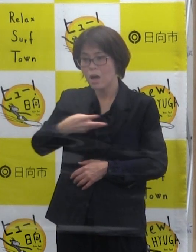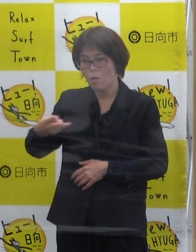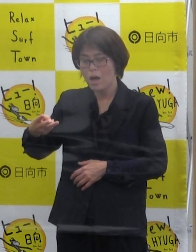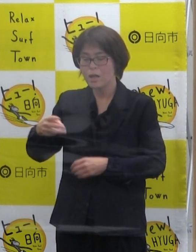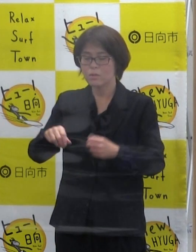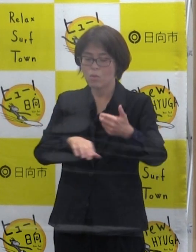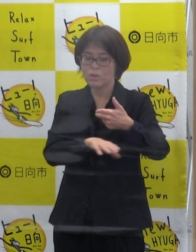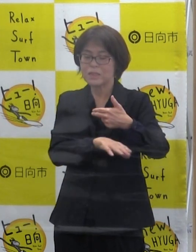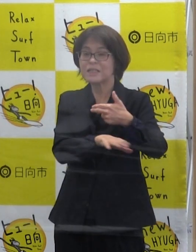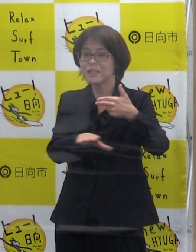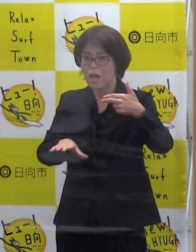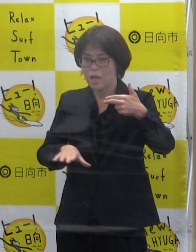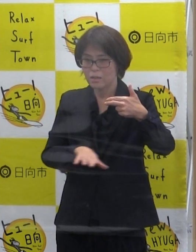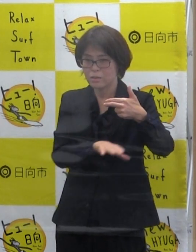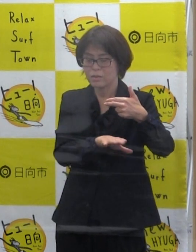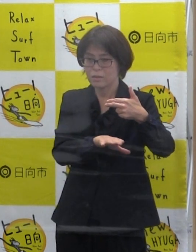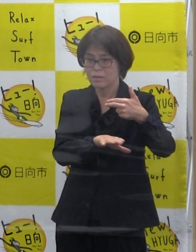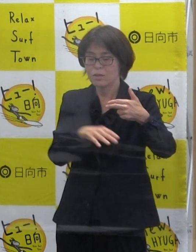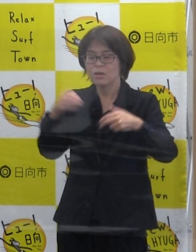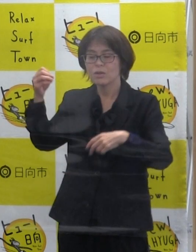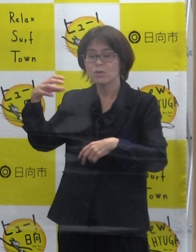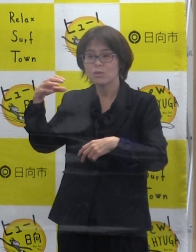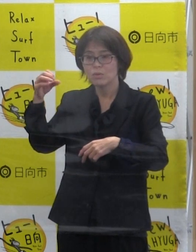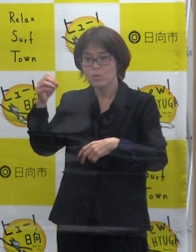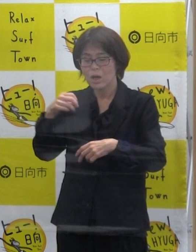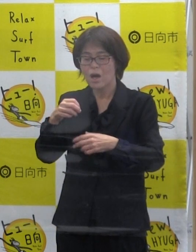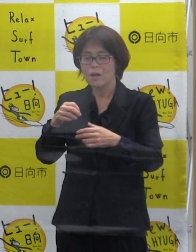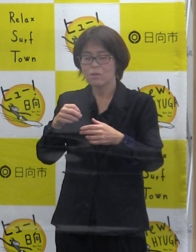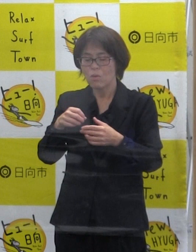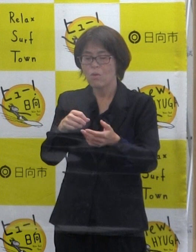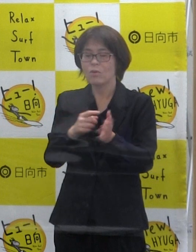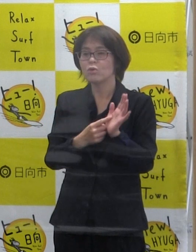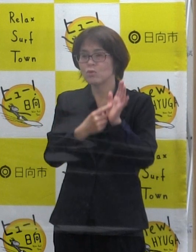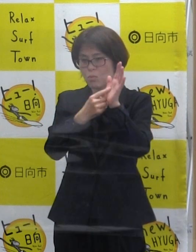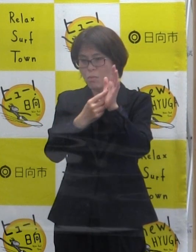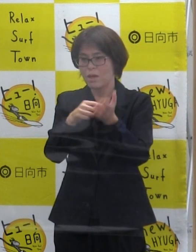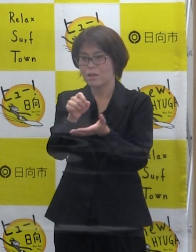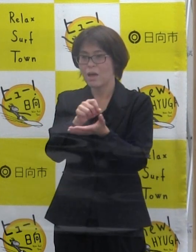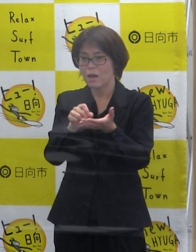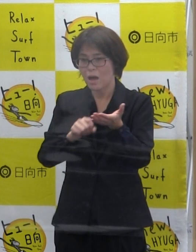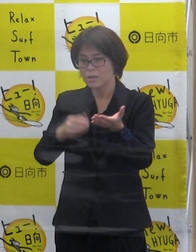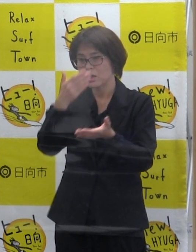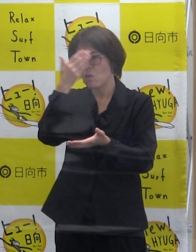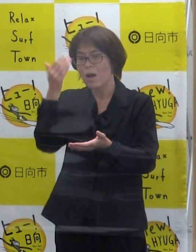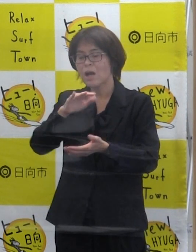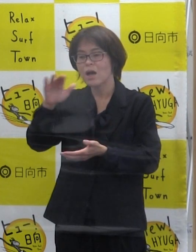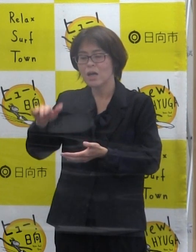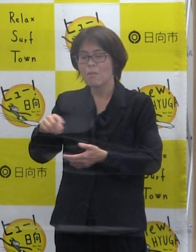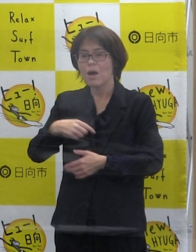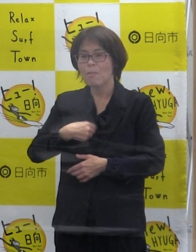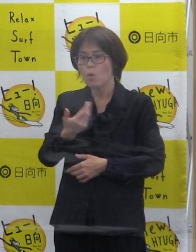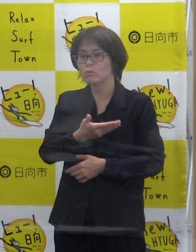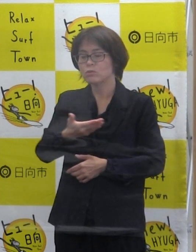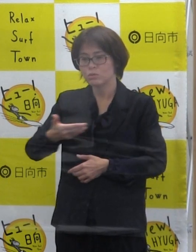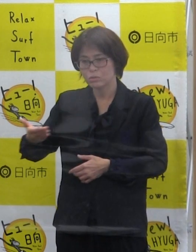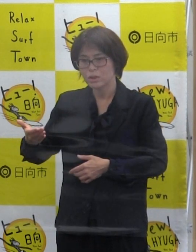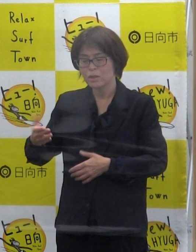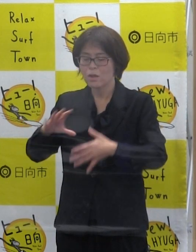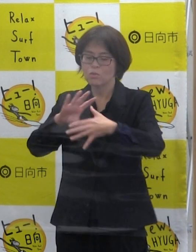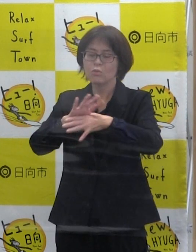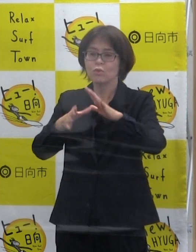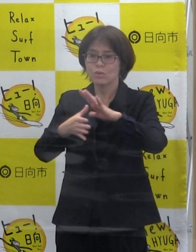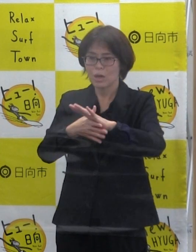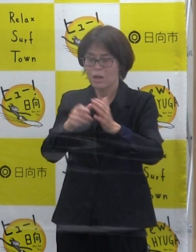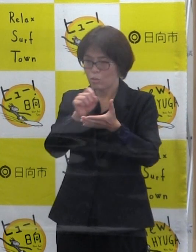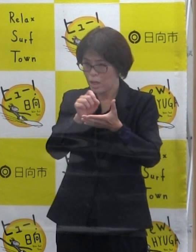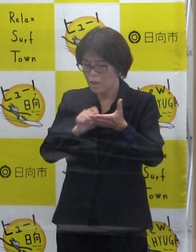源、さらに日向が生んだ歌人、和歌山牧水と短歌という文化に着目し、本市